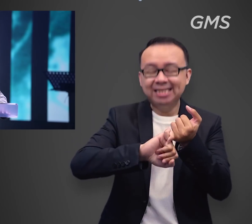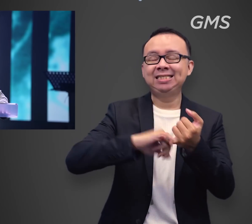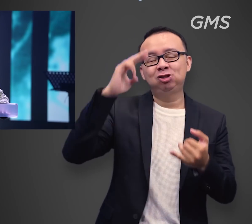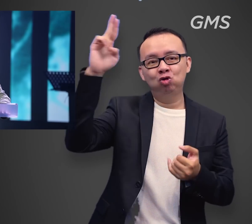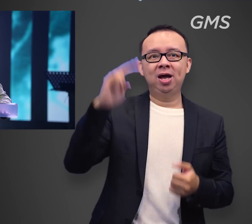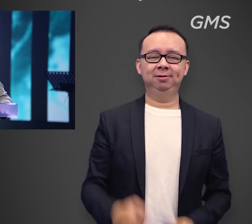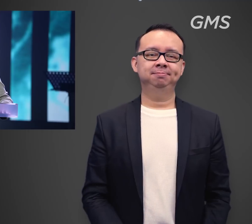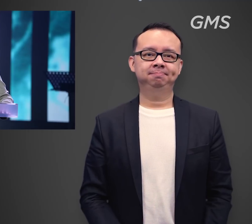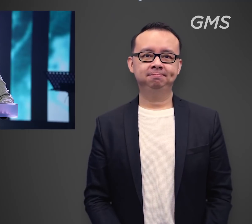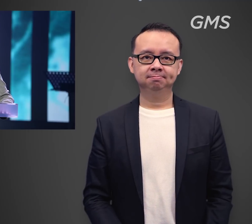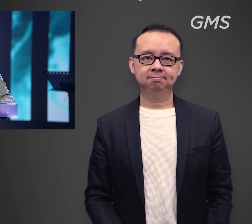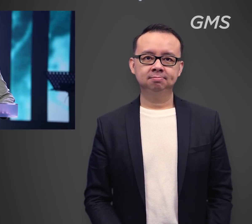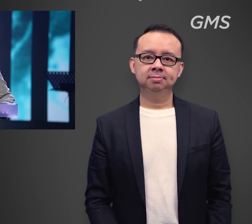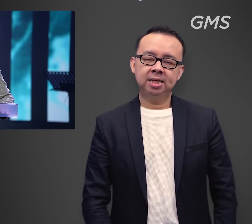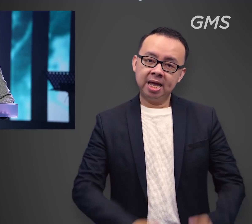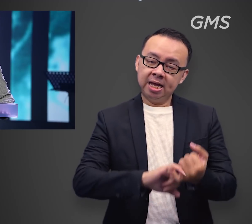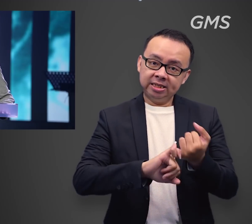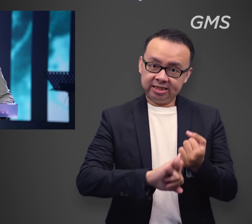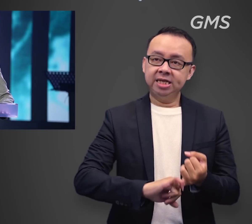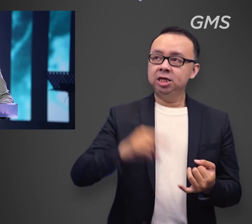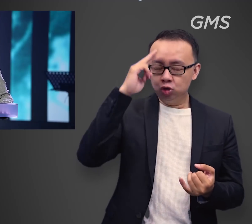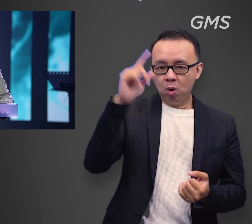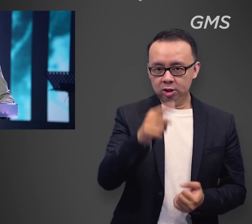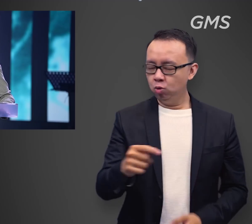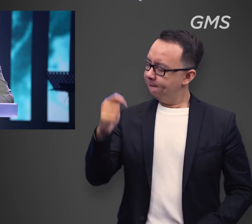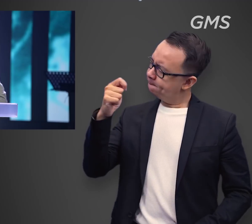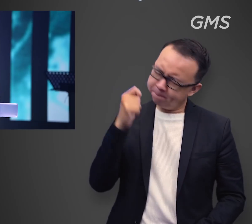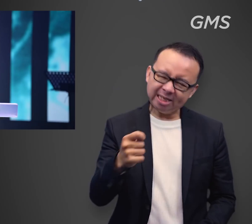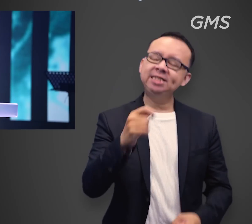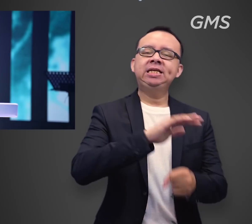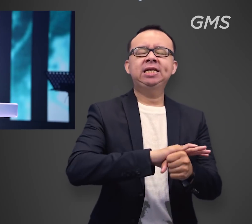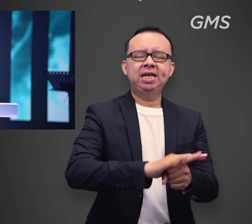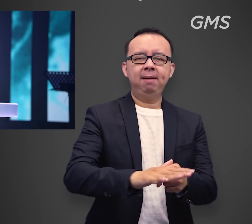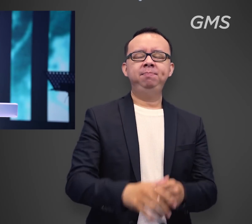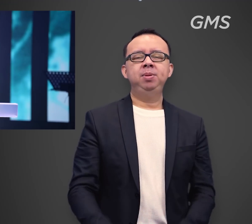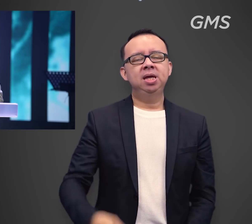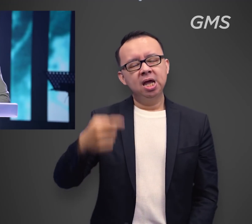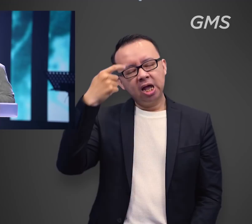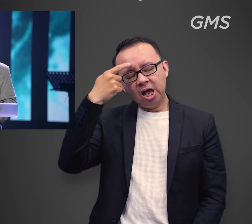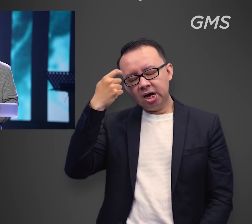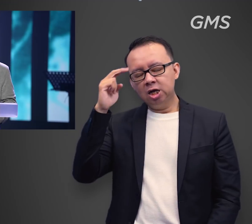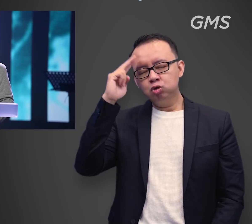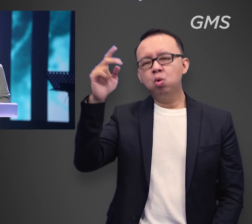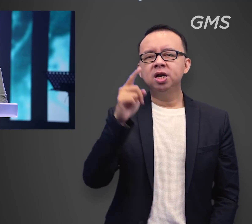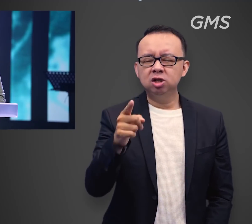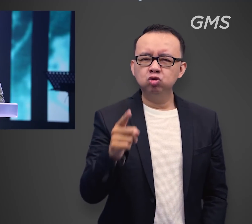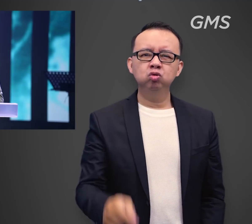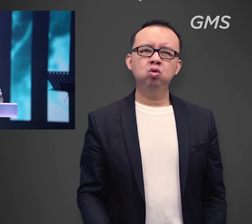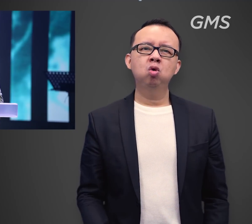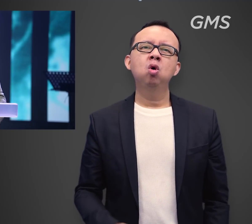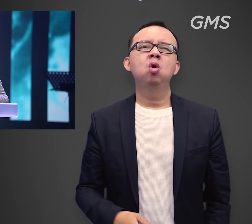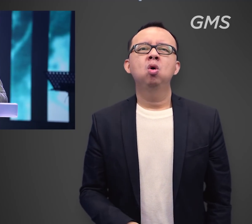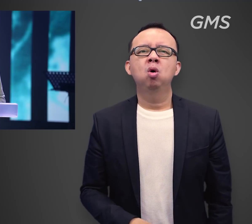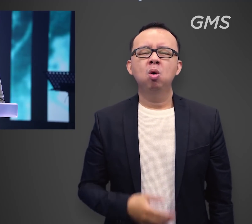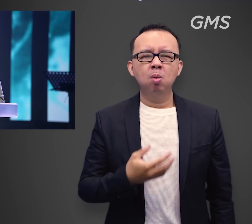Tuhan itu janji yang pasti tergenapi dalam kehidupan kita. Kenapa? Karena Tuhan itu dengan rela. Tuhan itu